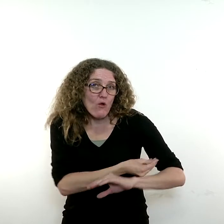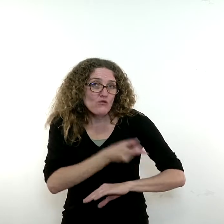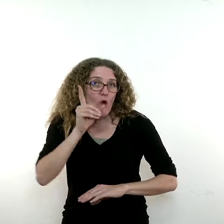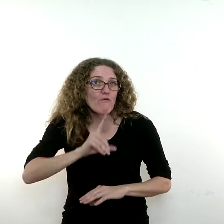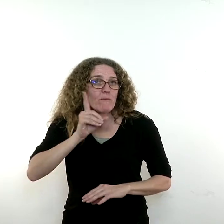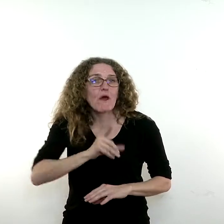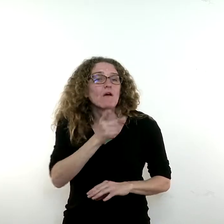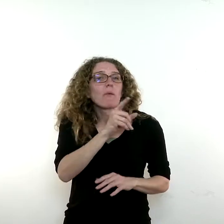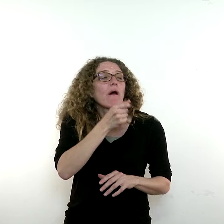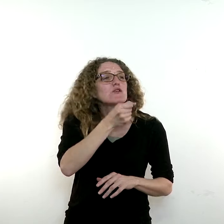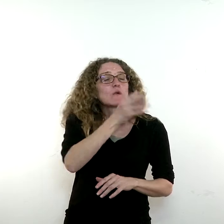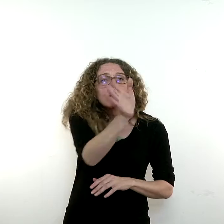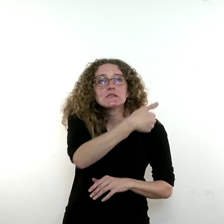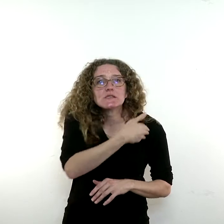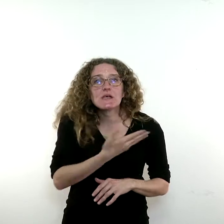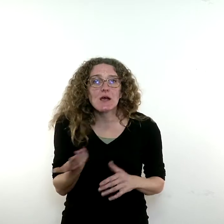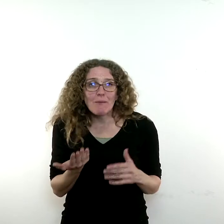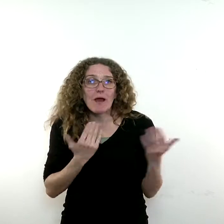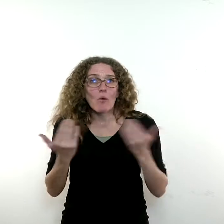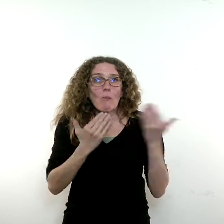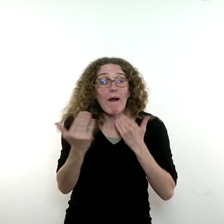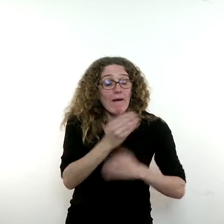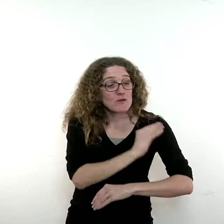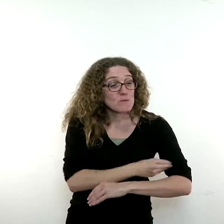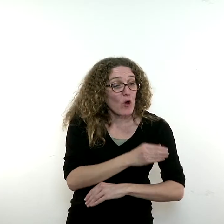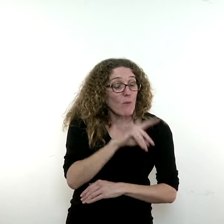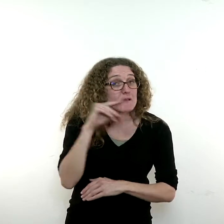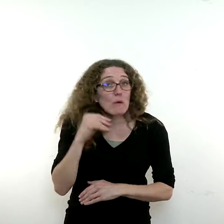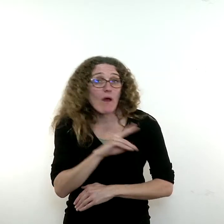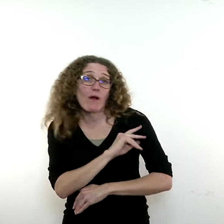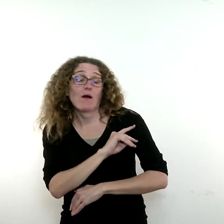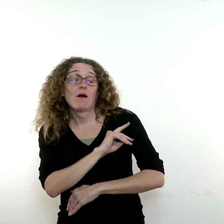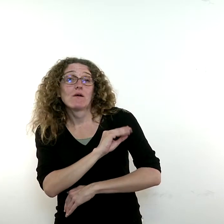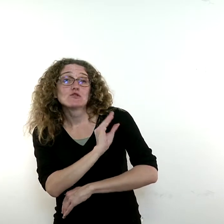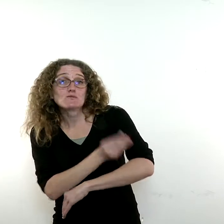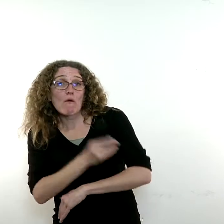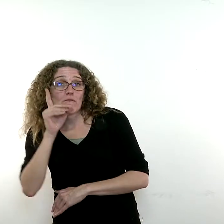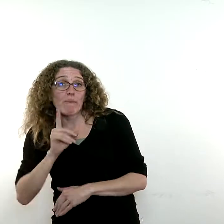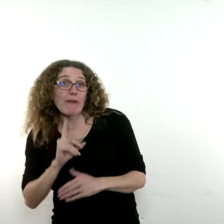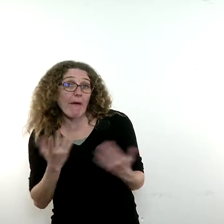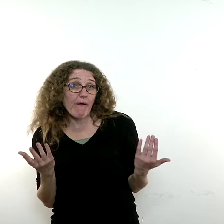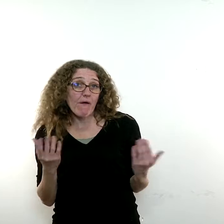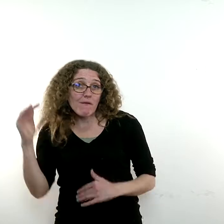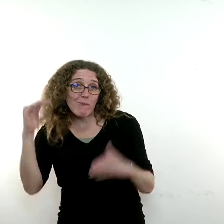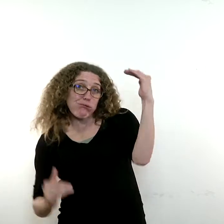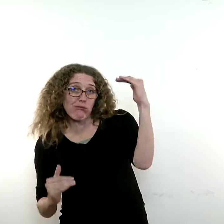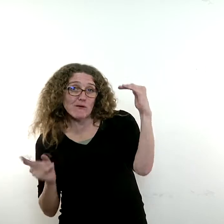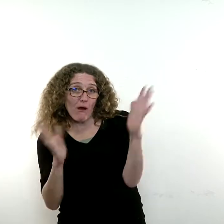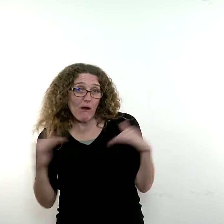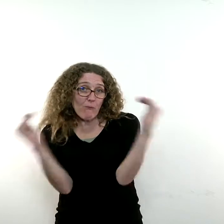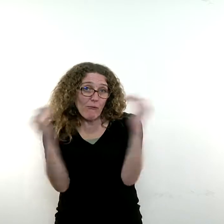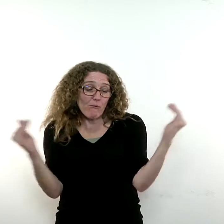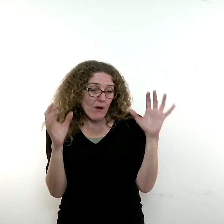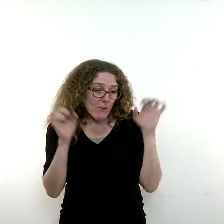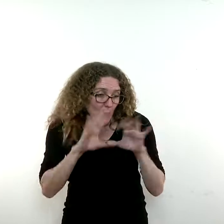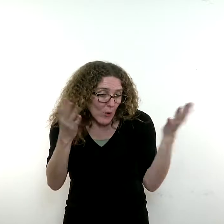des journalistes, n'est pas traité à l'égal du sport masculin. Et ça, vous le reconnaîtrez bien volontiers. Voilà. Bon, c'est